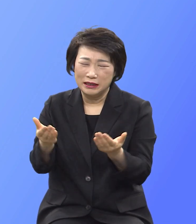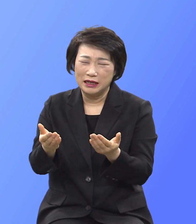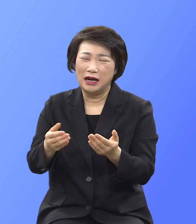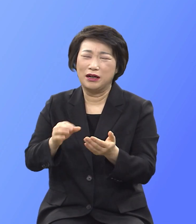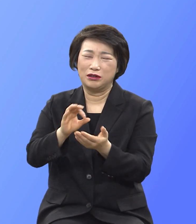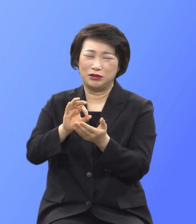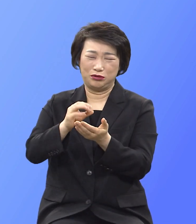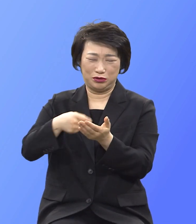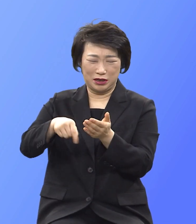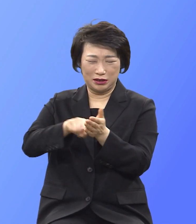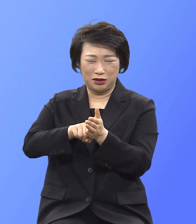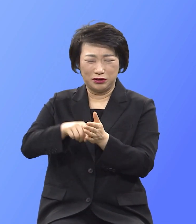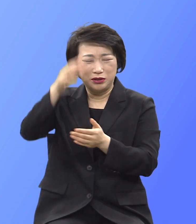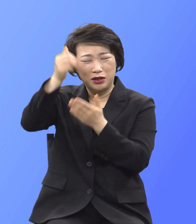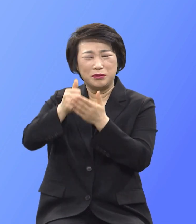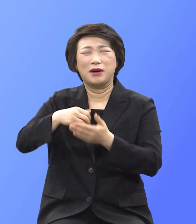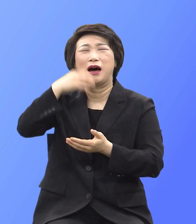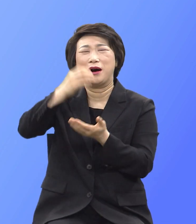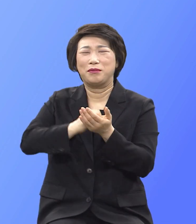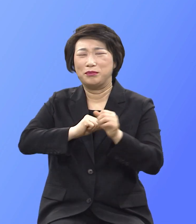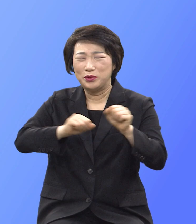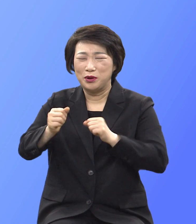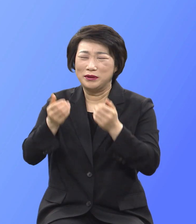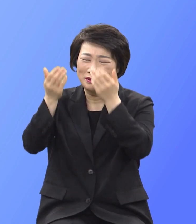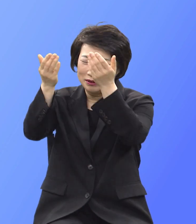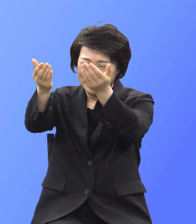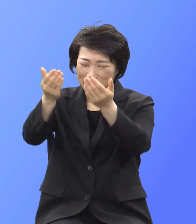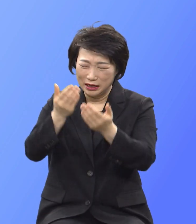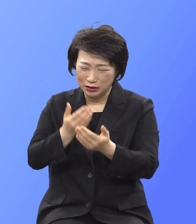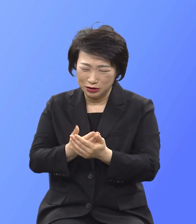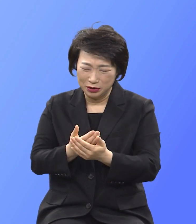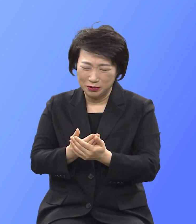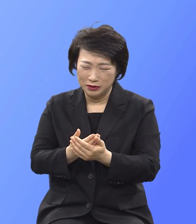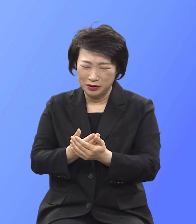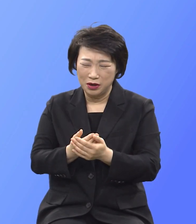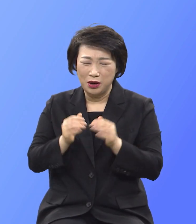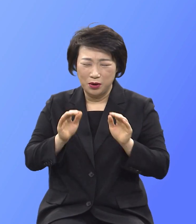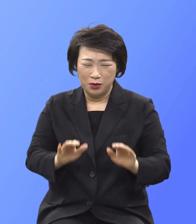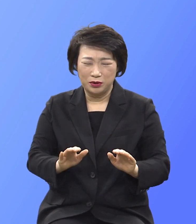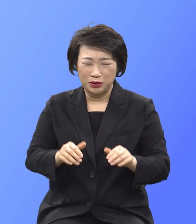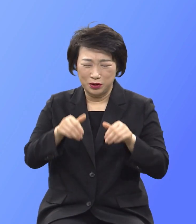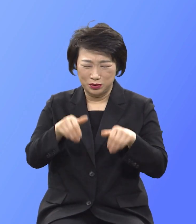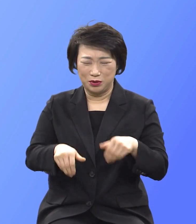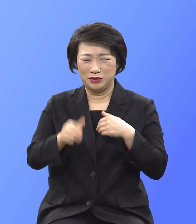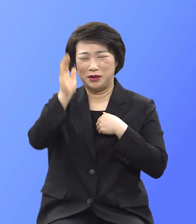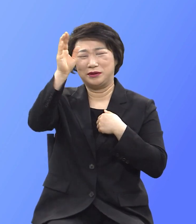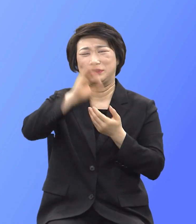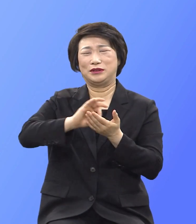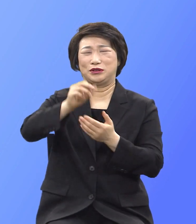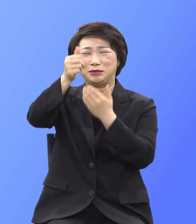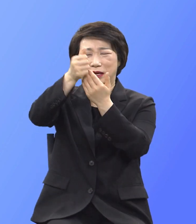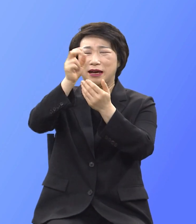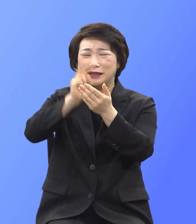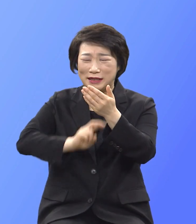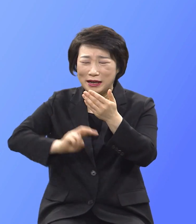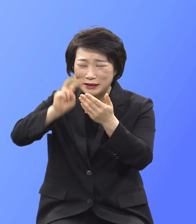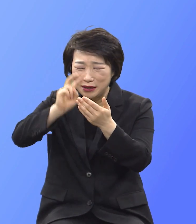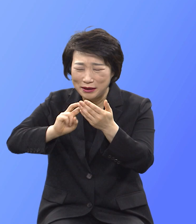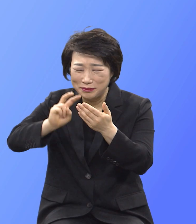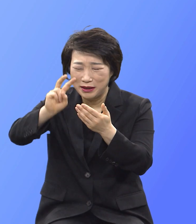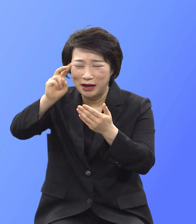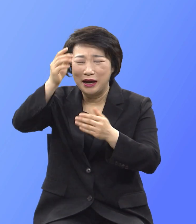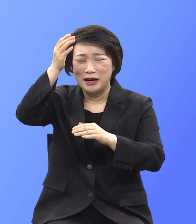수 있도록 성령을 감동시키게 하옵소서. 오늘도 종을 써주신 주님을